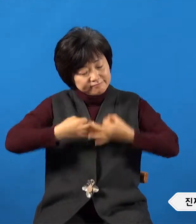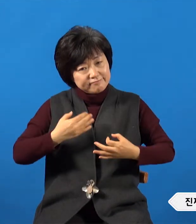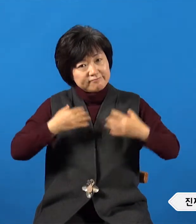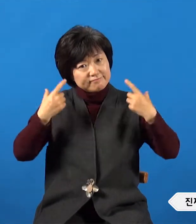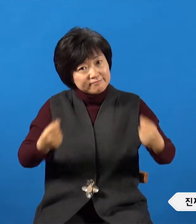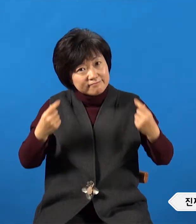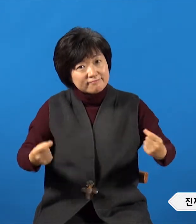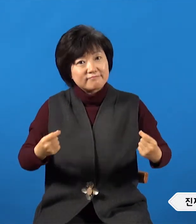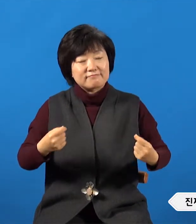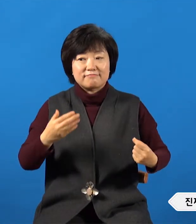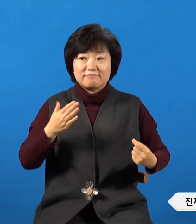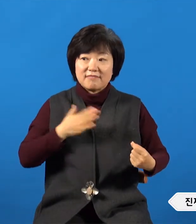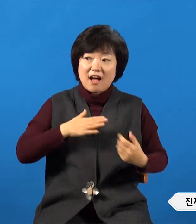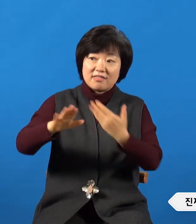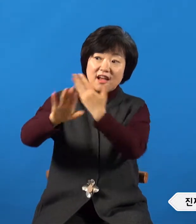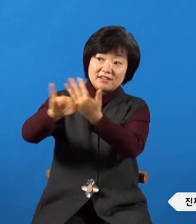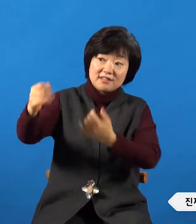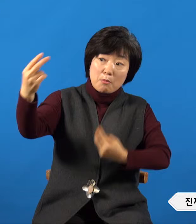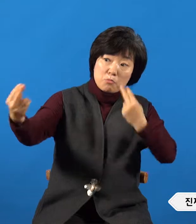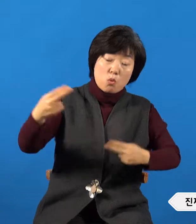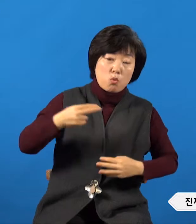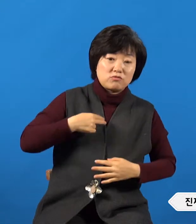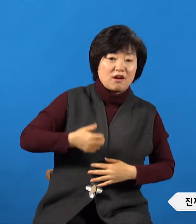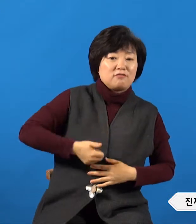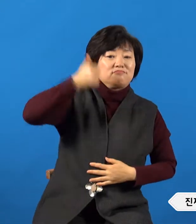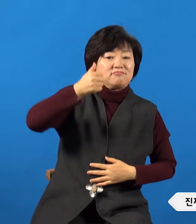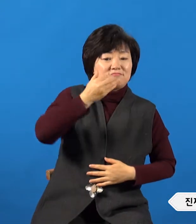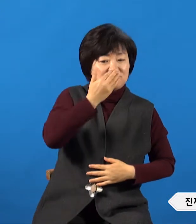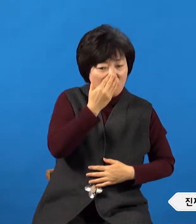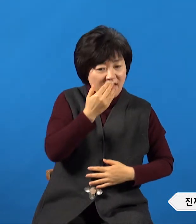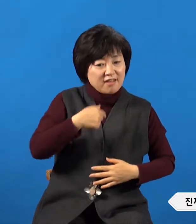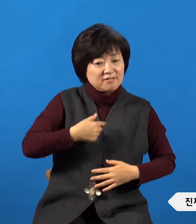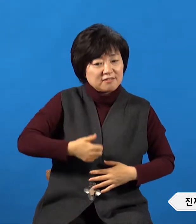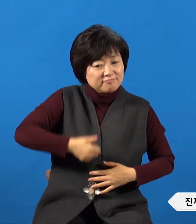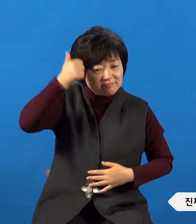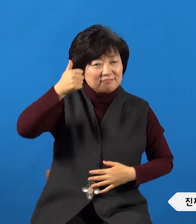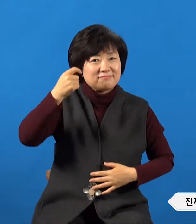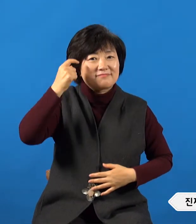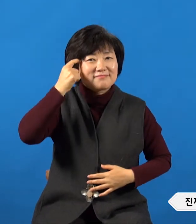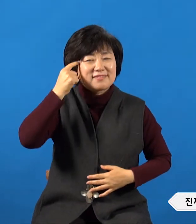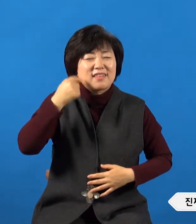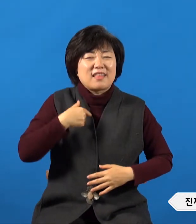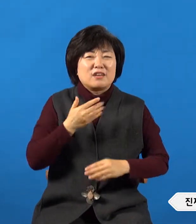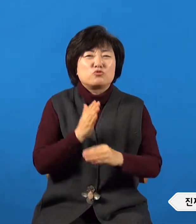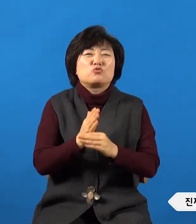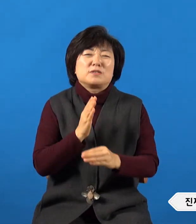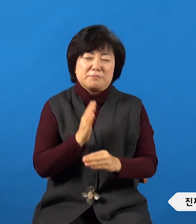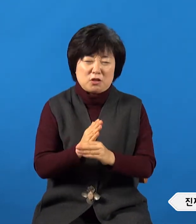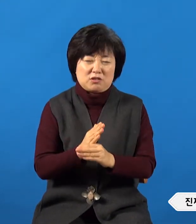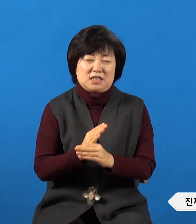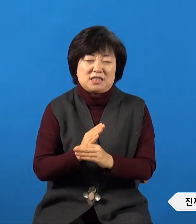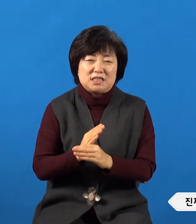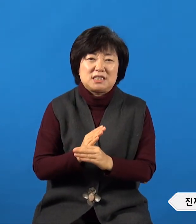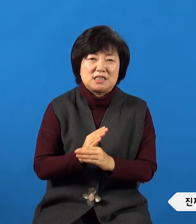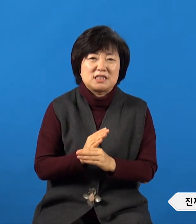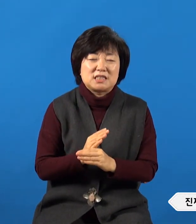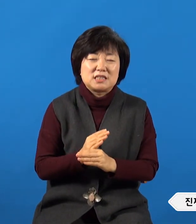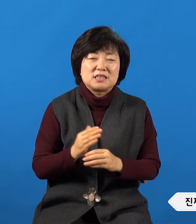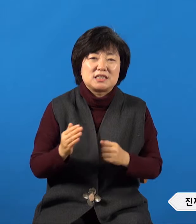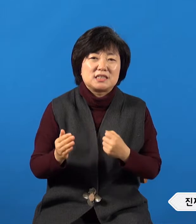생각하고 그래도 나는 남보다 선하다는 내 중심적인 관계의 모습을